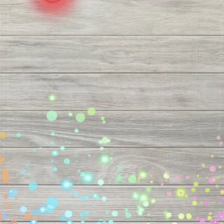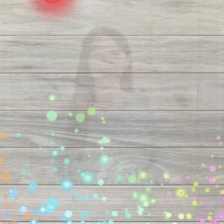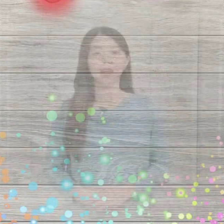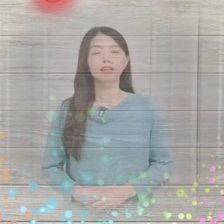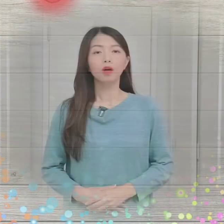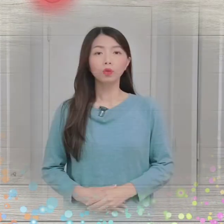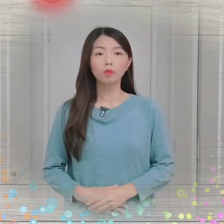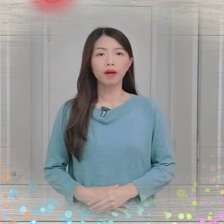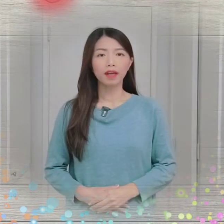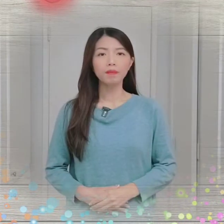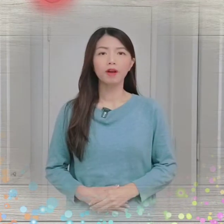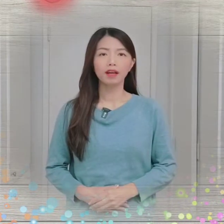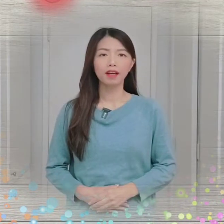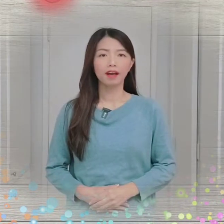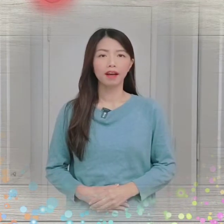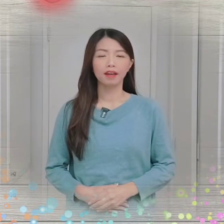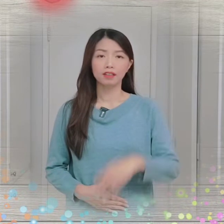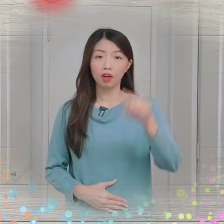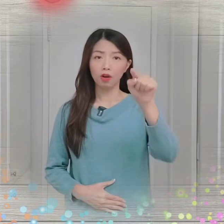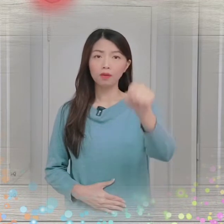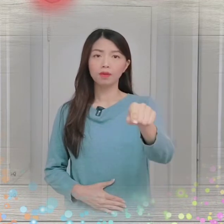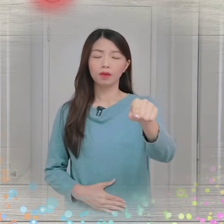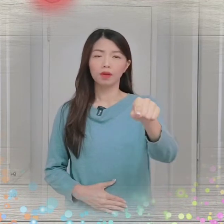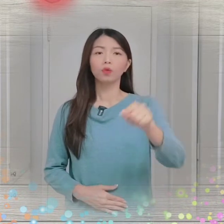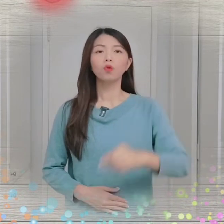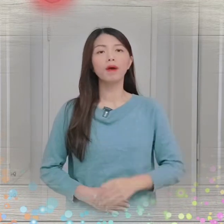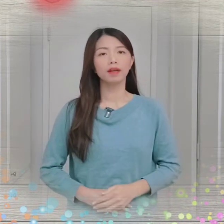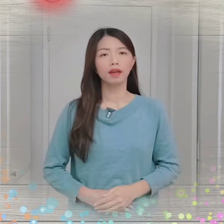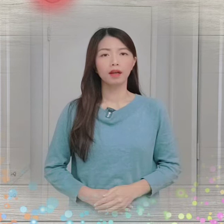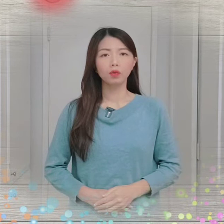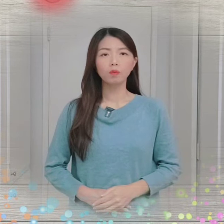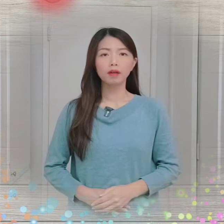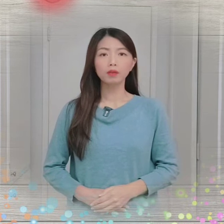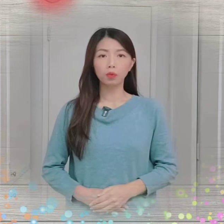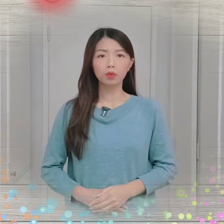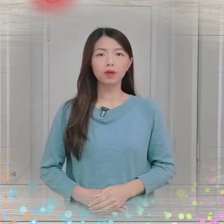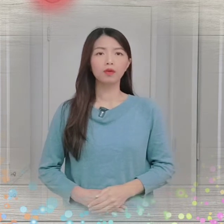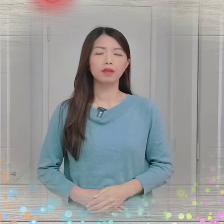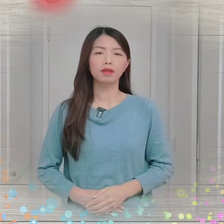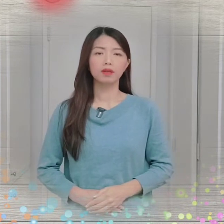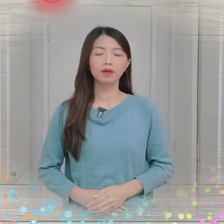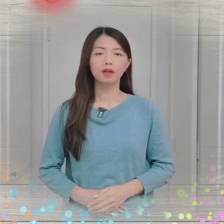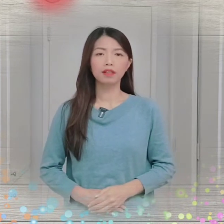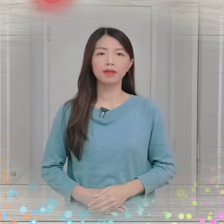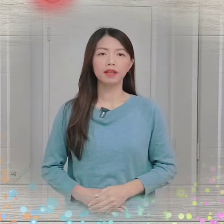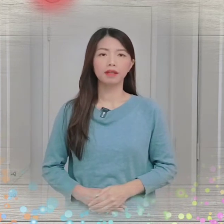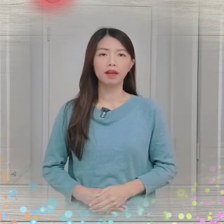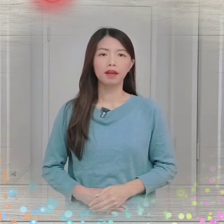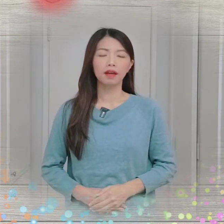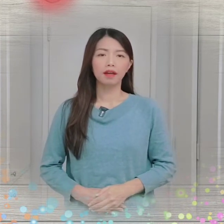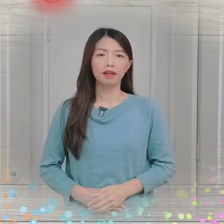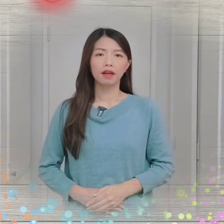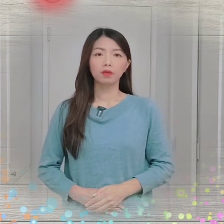저 동방에 별 하나가 저 동방에 동방은 동쪽이라고 한 뜻의 수어를 하시면